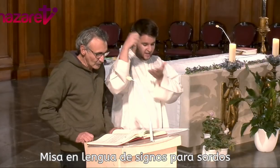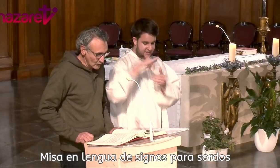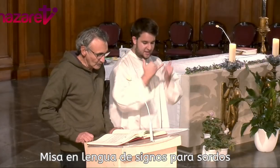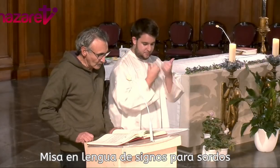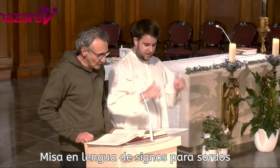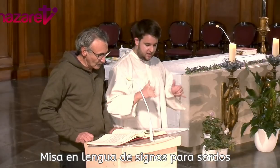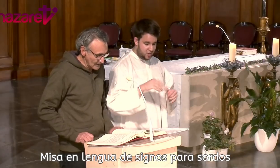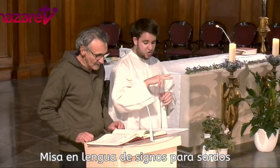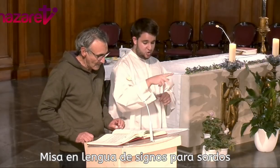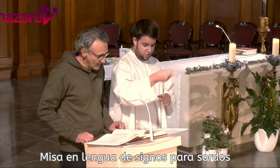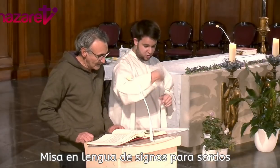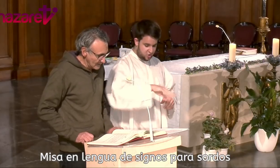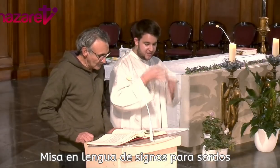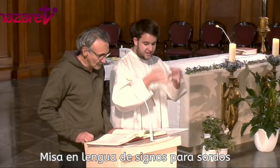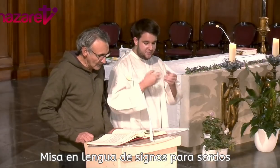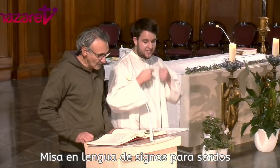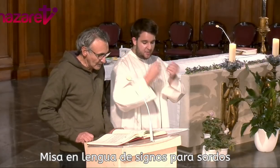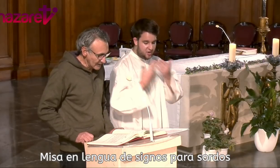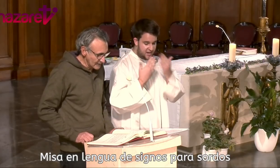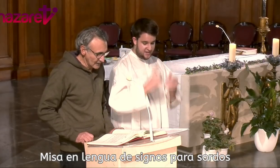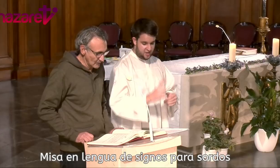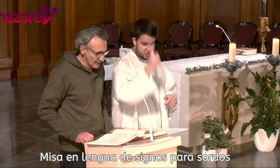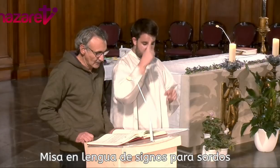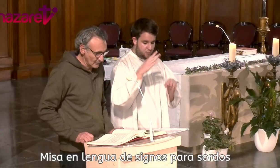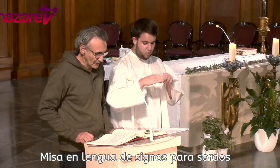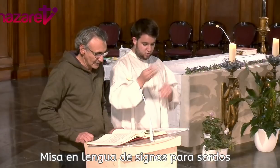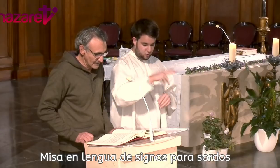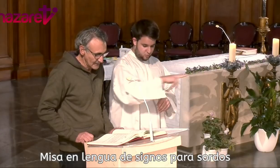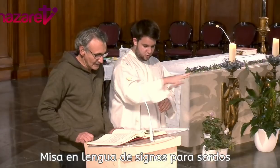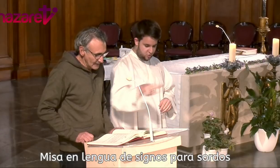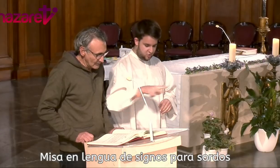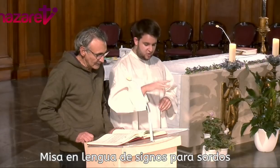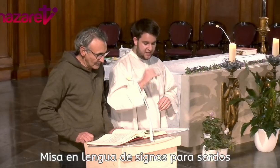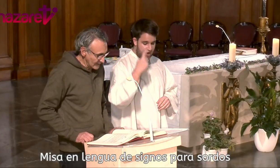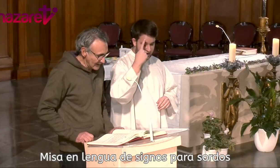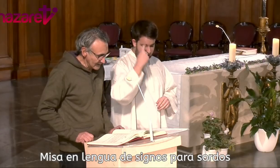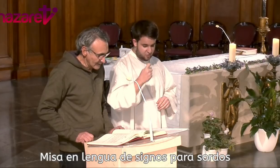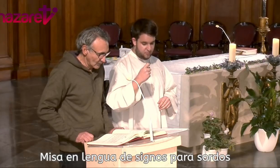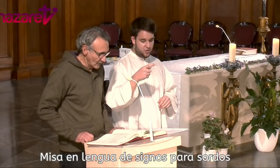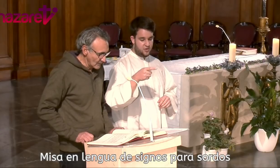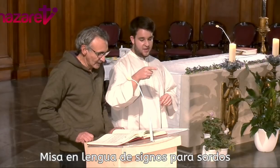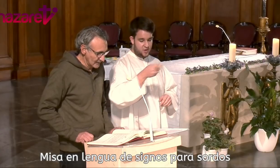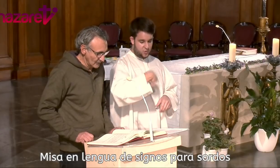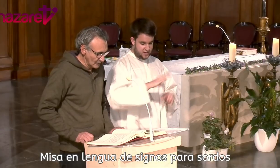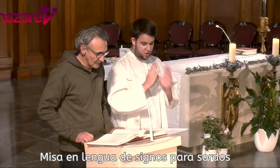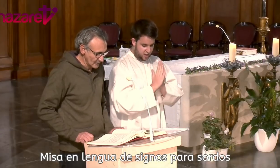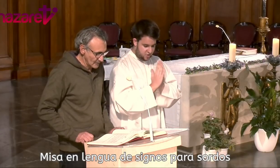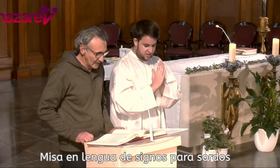todos vosotros y os tenemos presentes en nuestras oraciones. Pues sin cesar recordamos ante Dios, nuestro Padre,